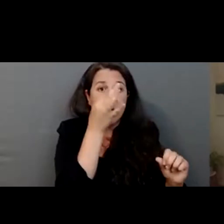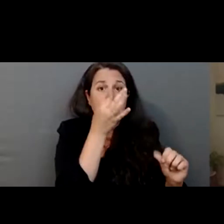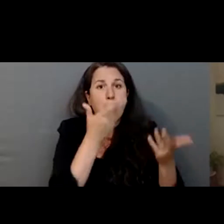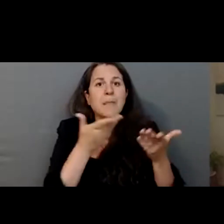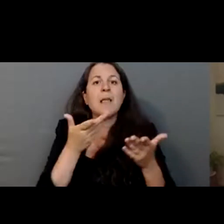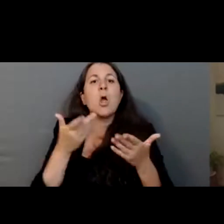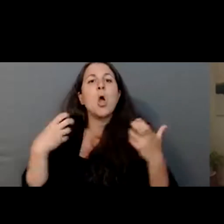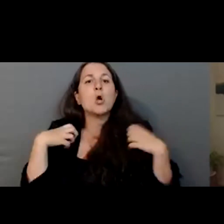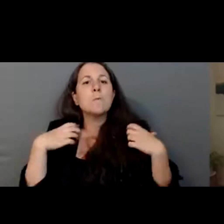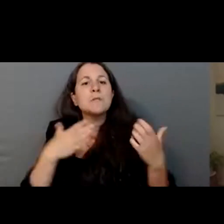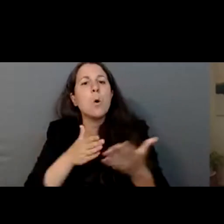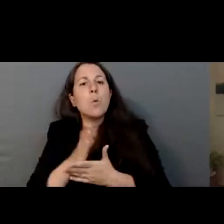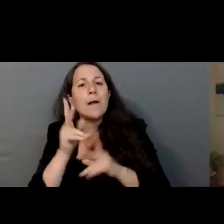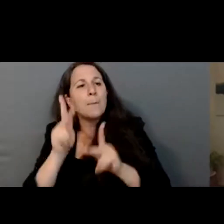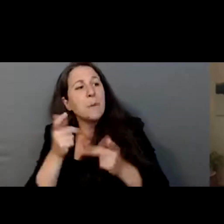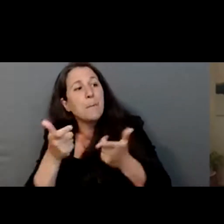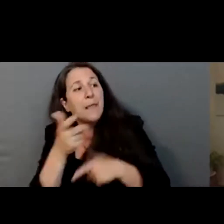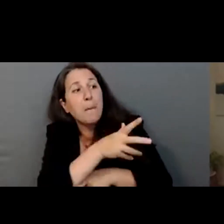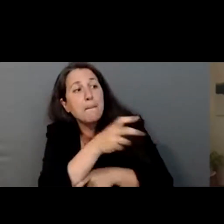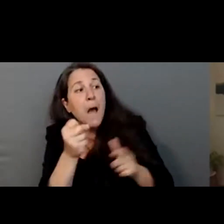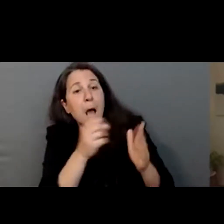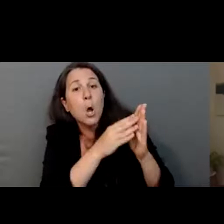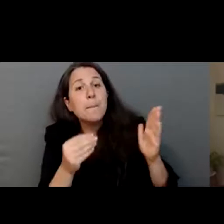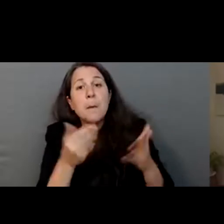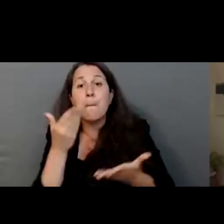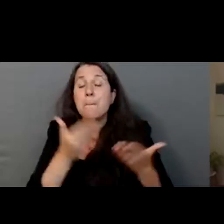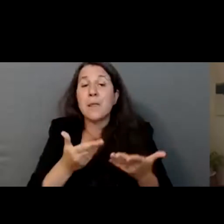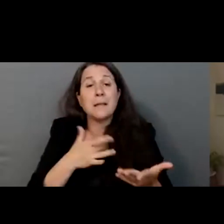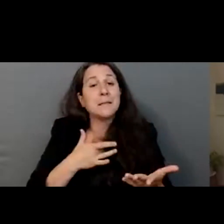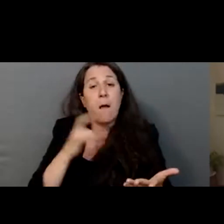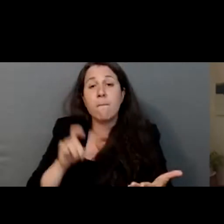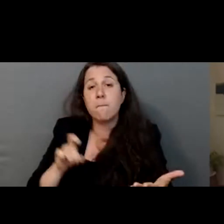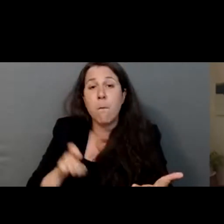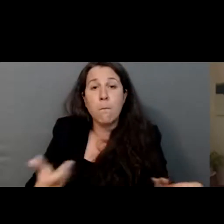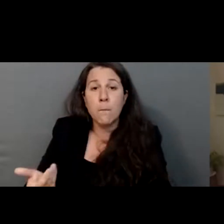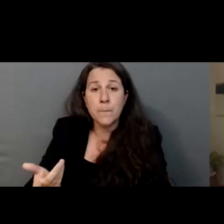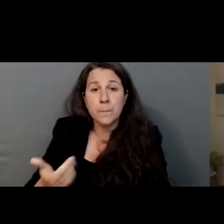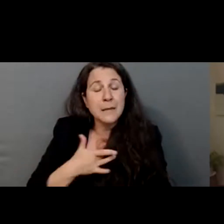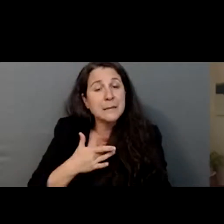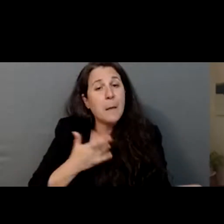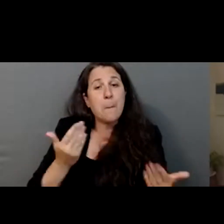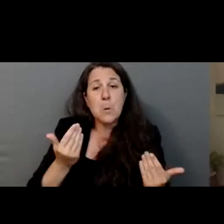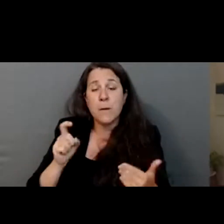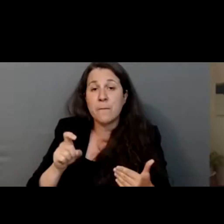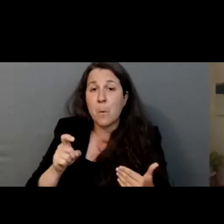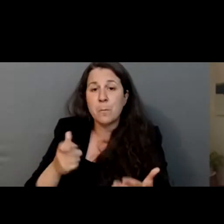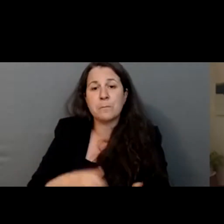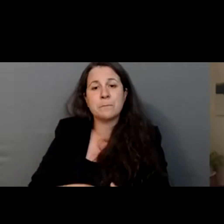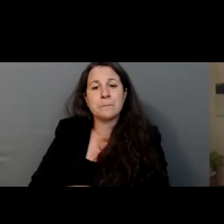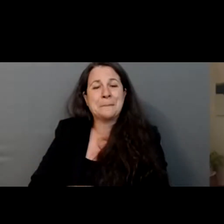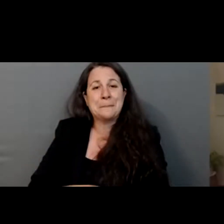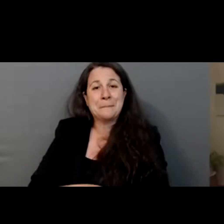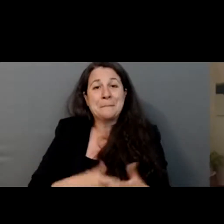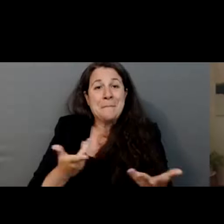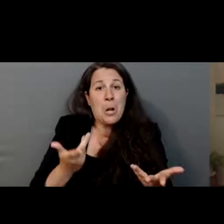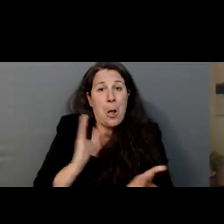chemin-là bientôt? Je pense qu'il le faut. Je pense que c'est absolument nécessaire d'en arriver là. Donc, je vais m'arrêter